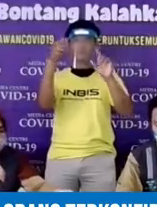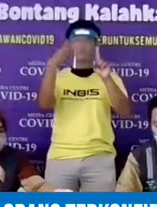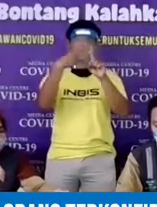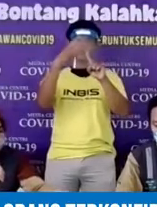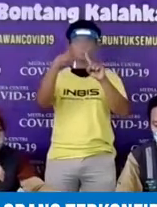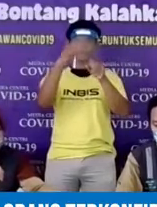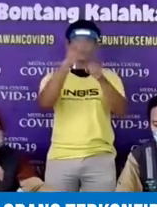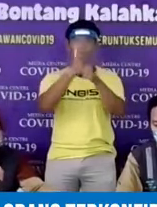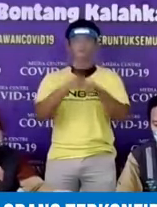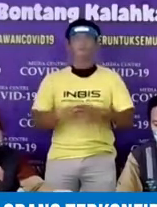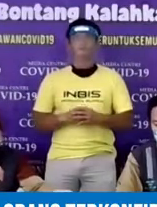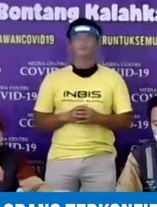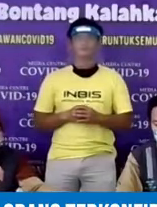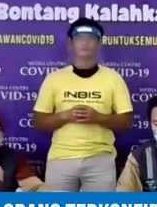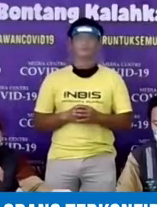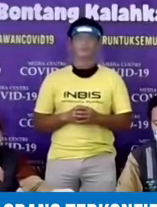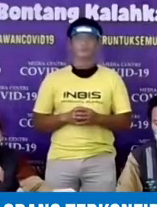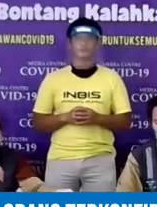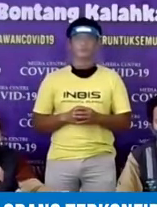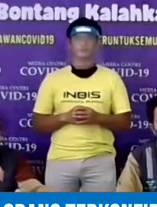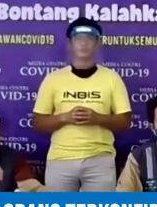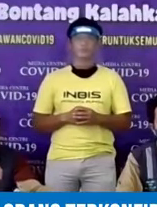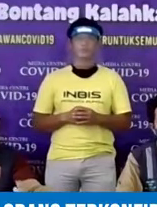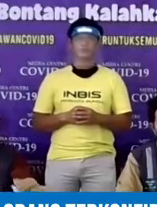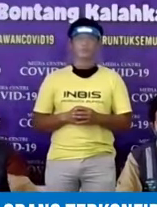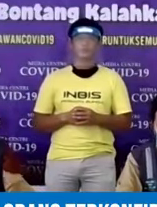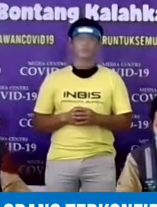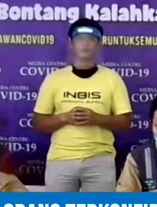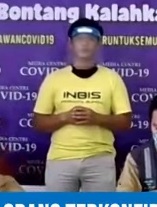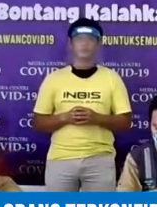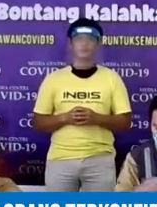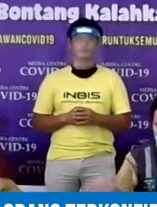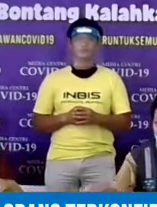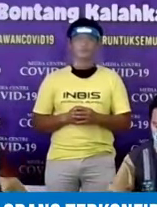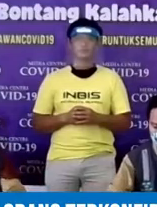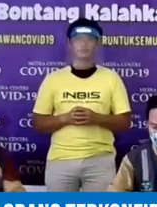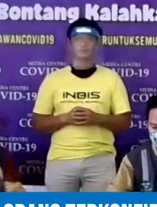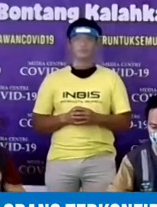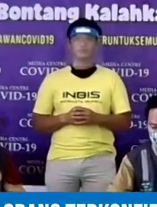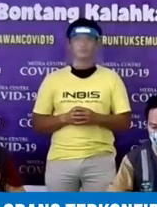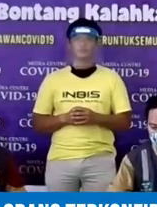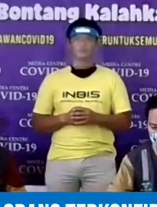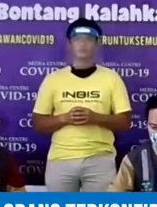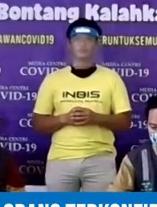ledakkan persilahkan tekan jurnalis lainnya kita mudah lidya